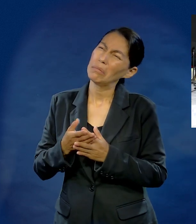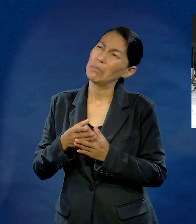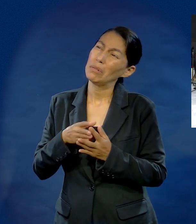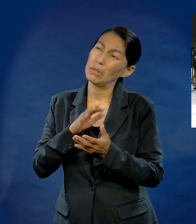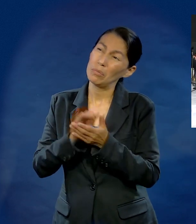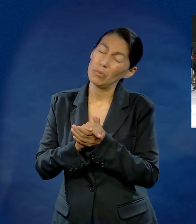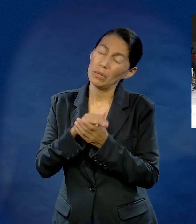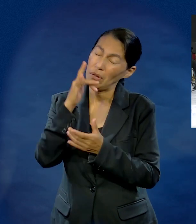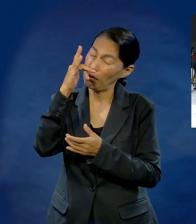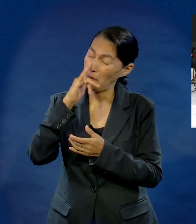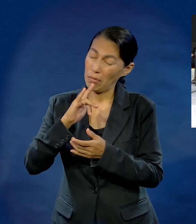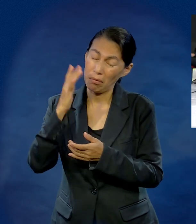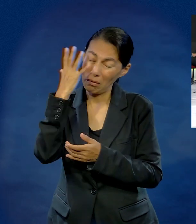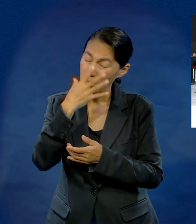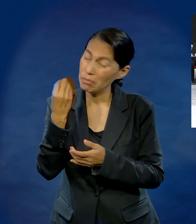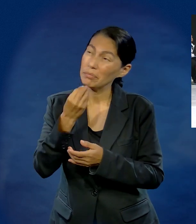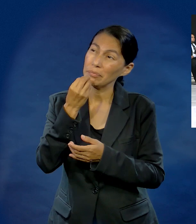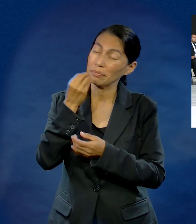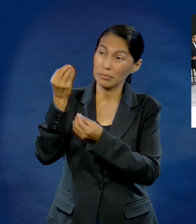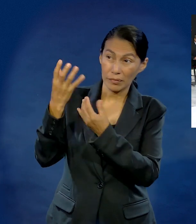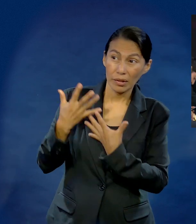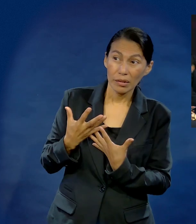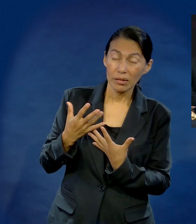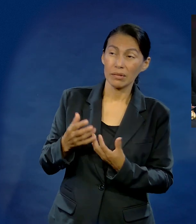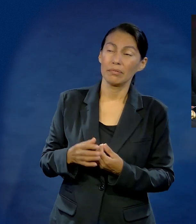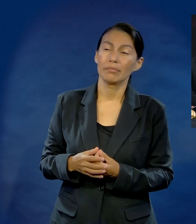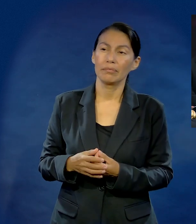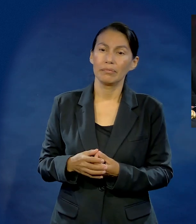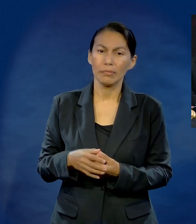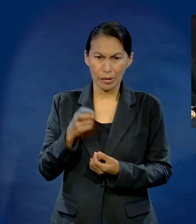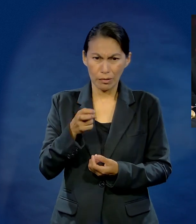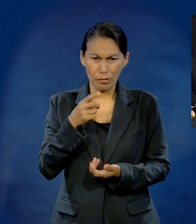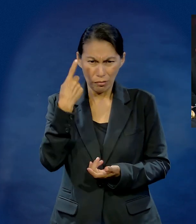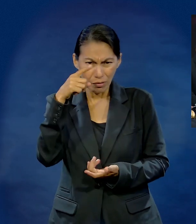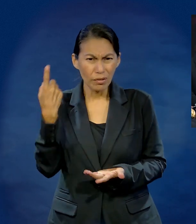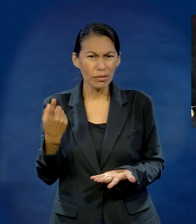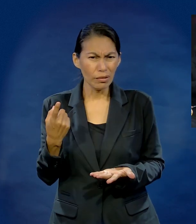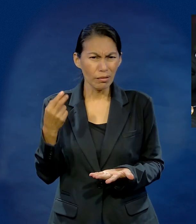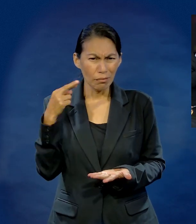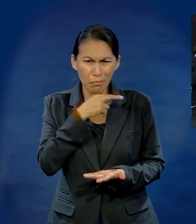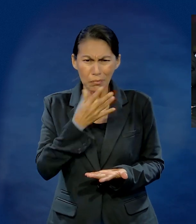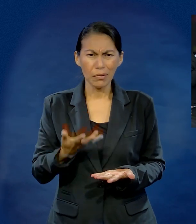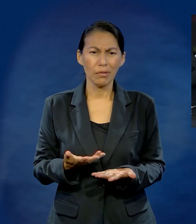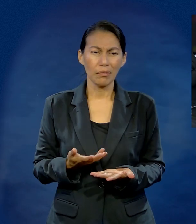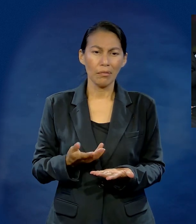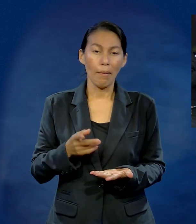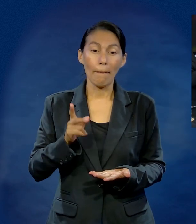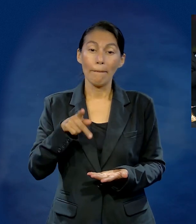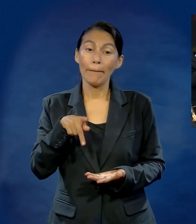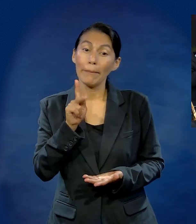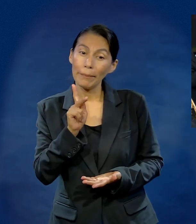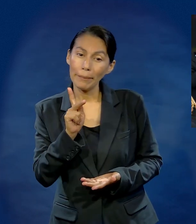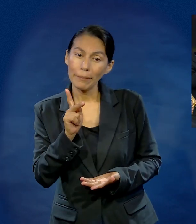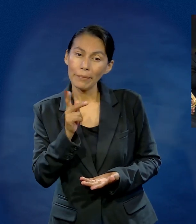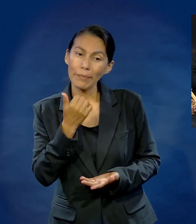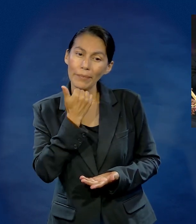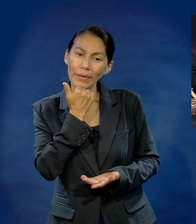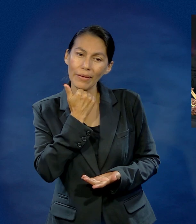amén, uno podría decir, oye, pero está bien, lo podían matar, pero ¿no es Abraham el padre de la